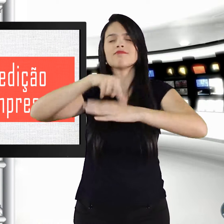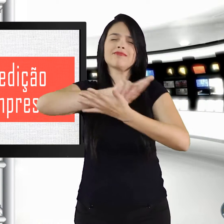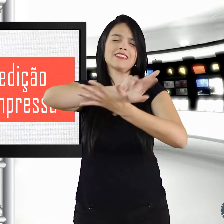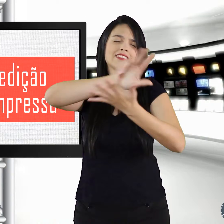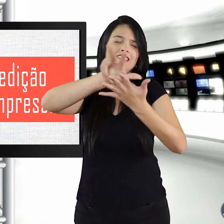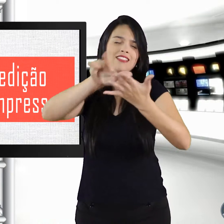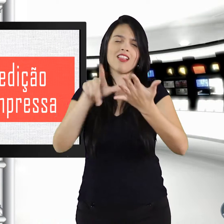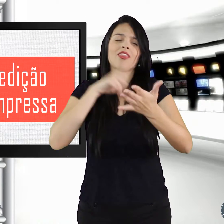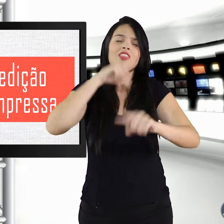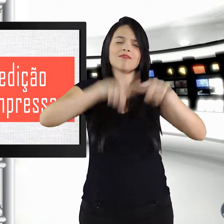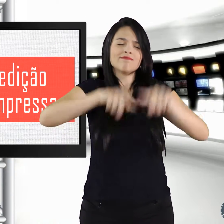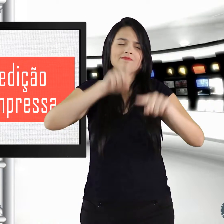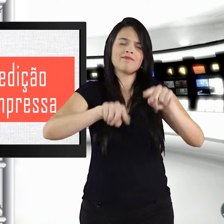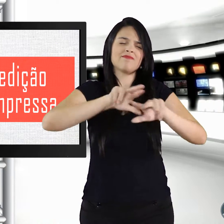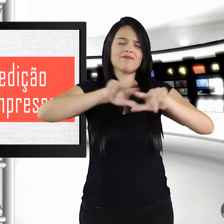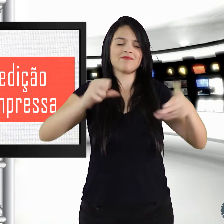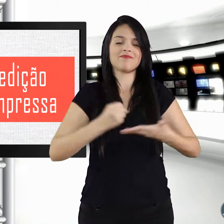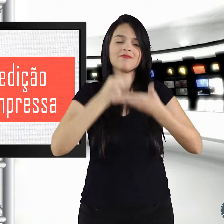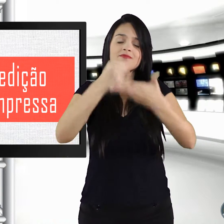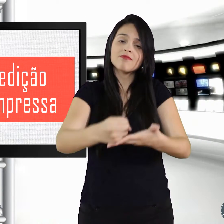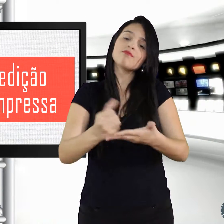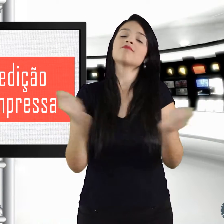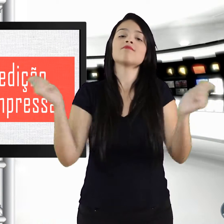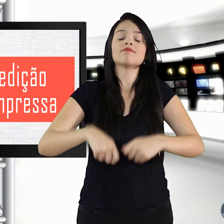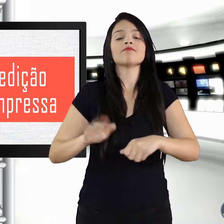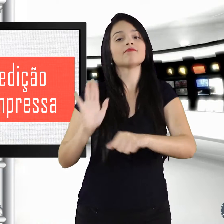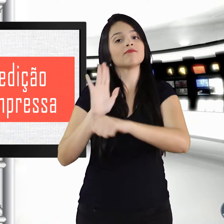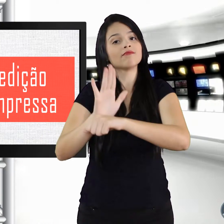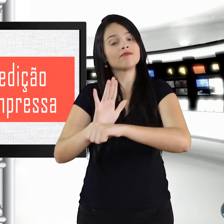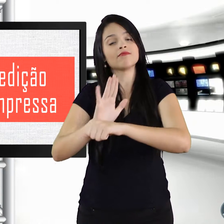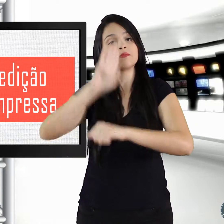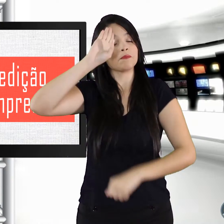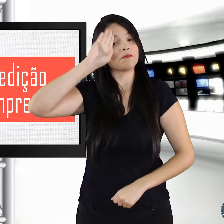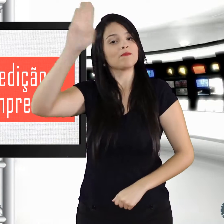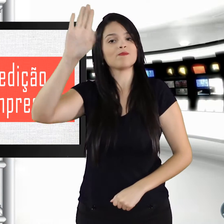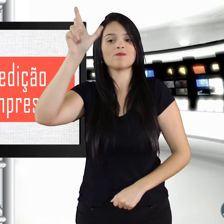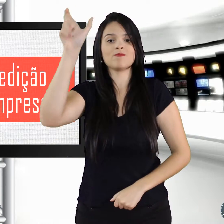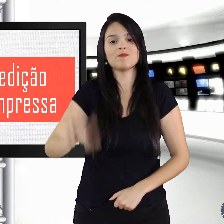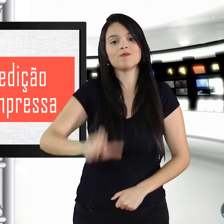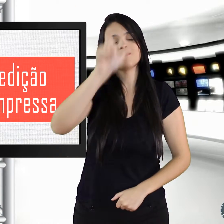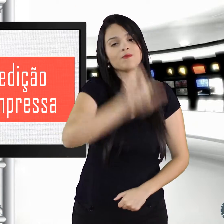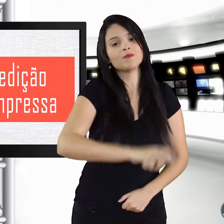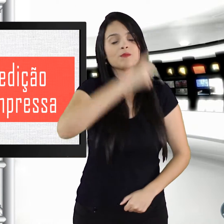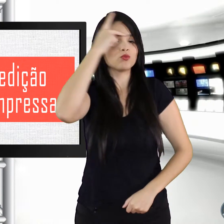o mercado disponibiliza uma série de equipamentos que contribuem, sobremaneira, para deixar as estruturas físicas das